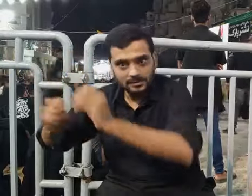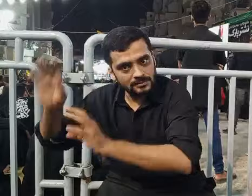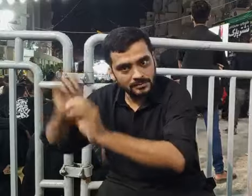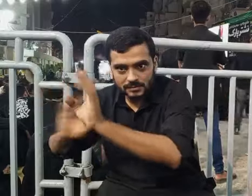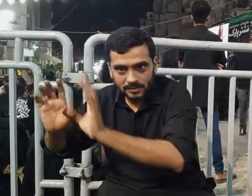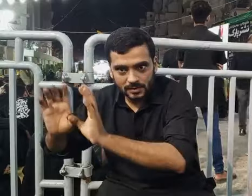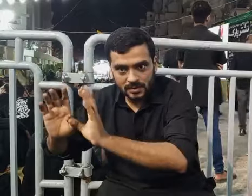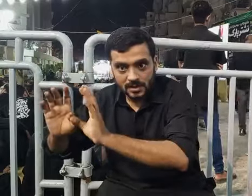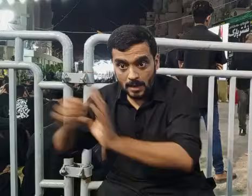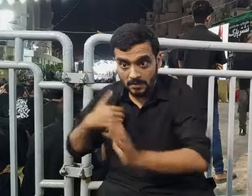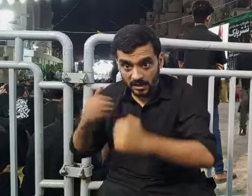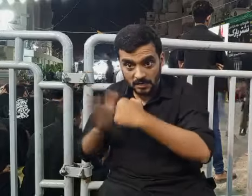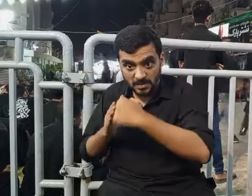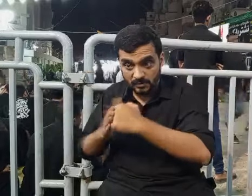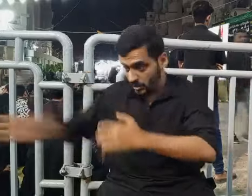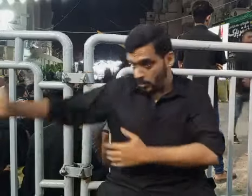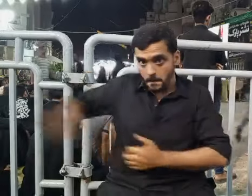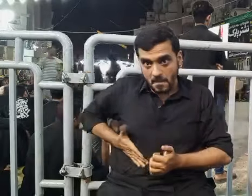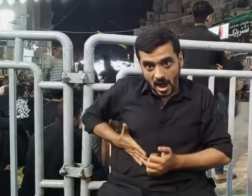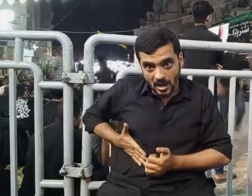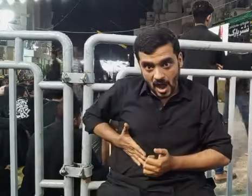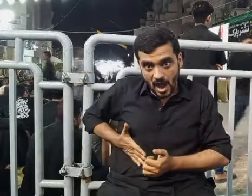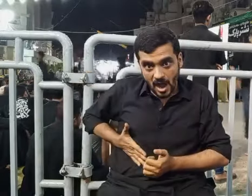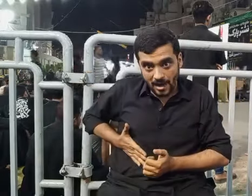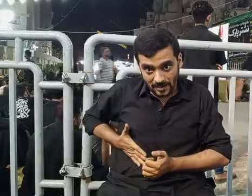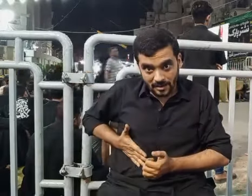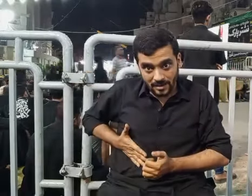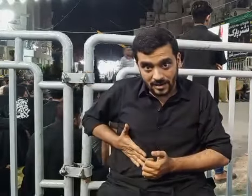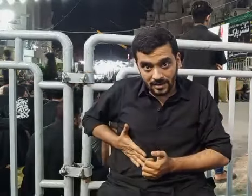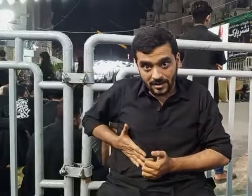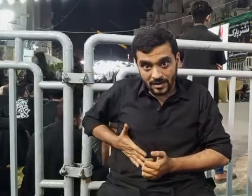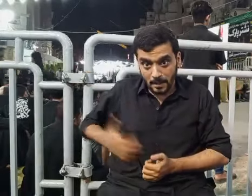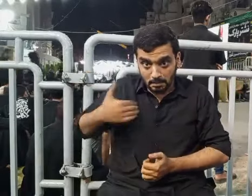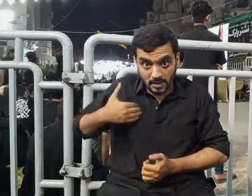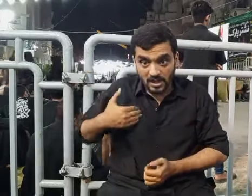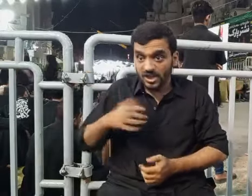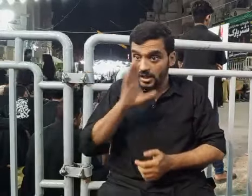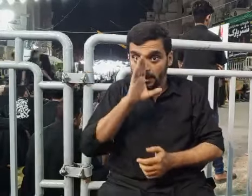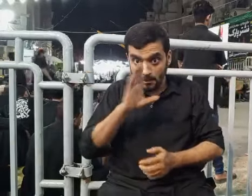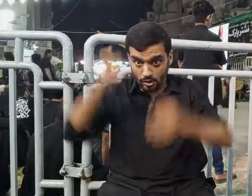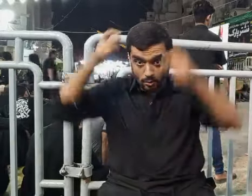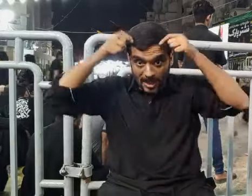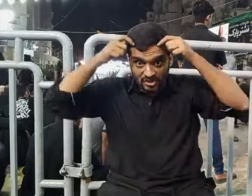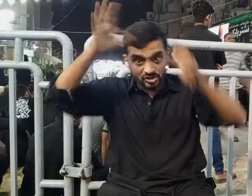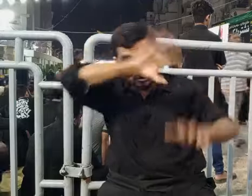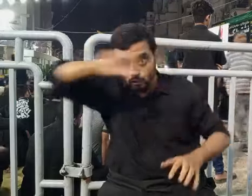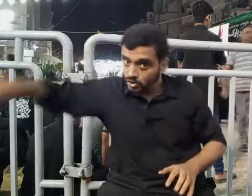نور کا بیٹا مجھے بتائیے گا کافر تھا مسلمان تھا یا کافر ہو گیا علی کے بیٹے